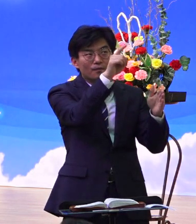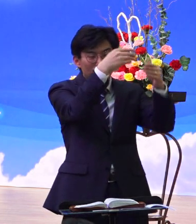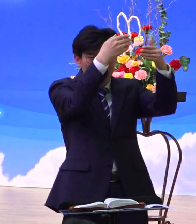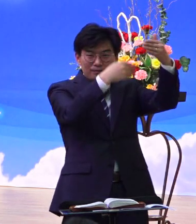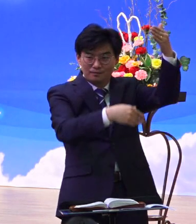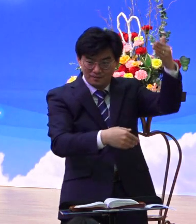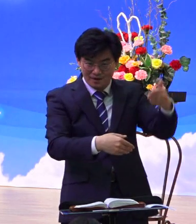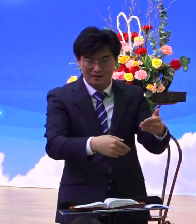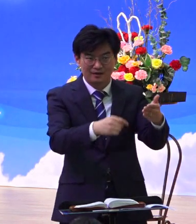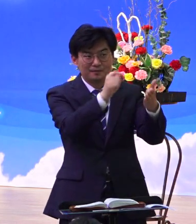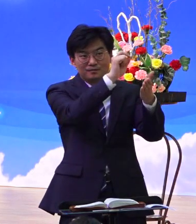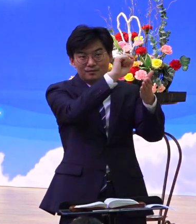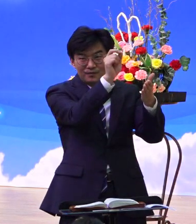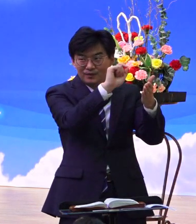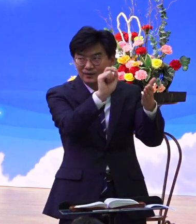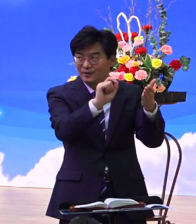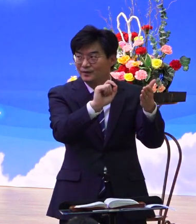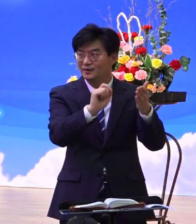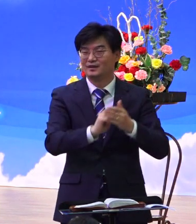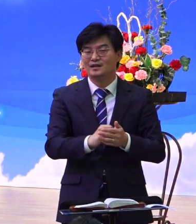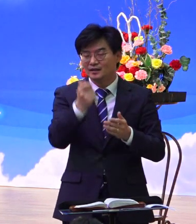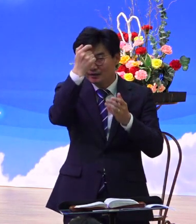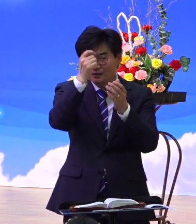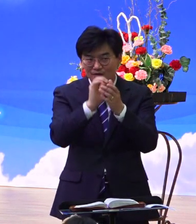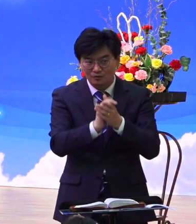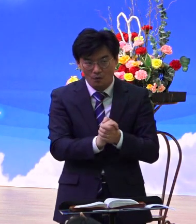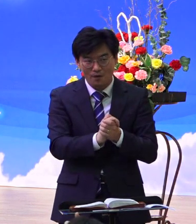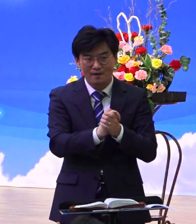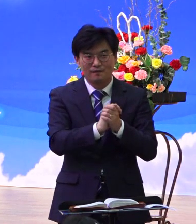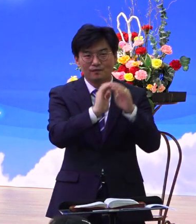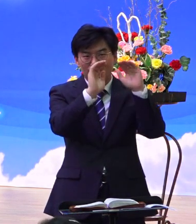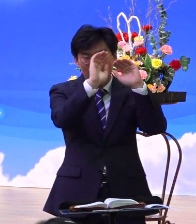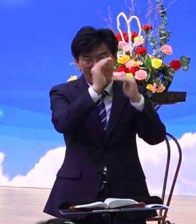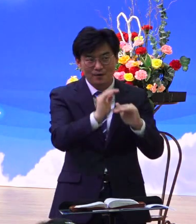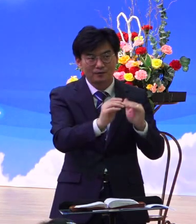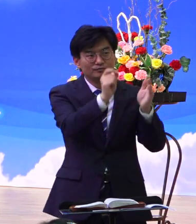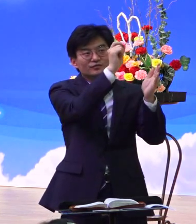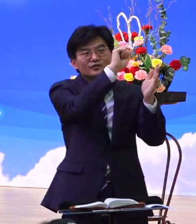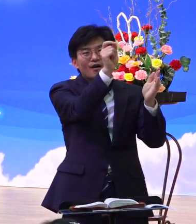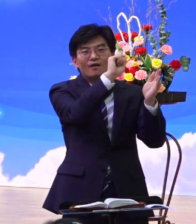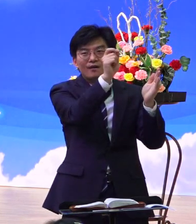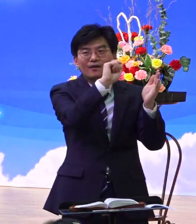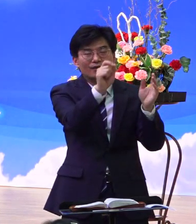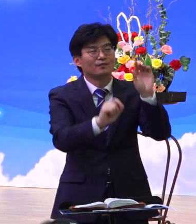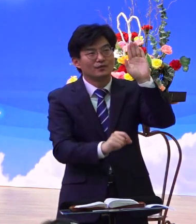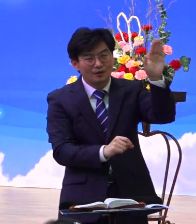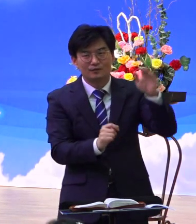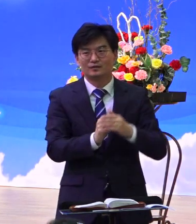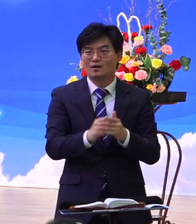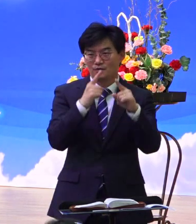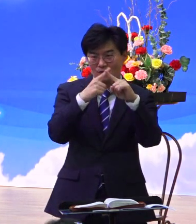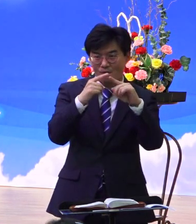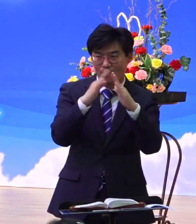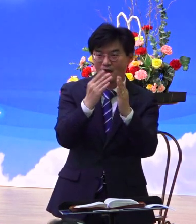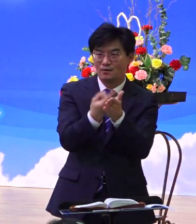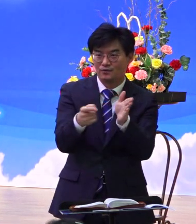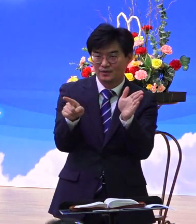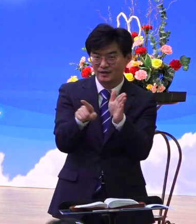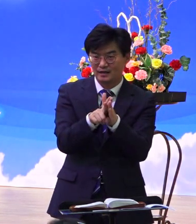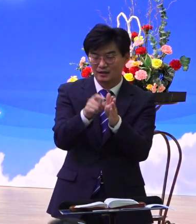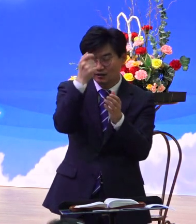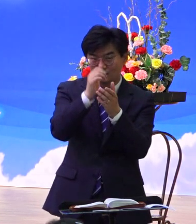크게 기도의 내용들을, 제목들을 쓰셨는데 다 붙여놓고 교회를 위해서 기도하고 자식을